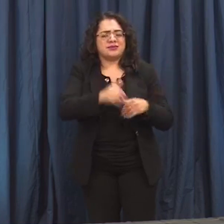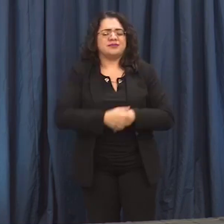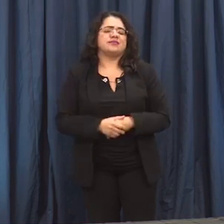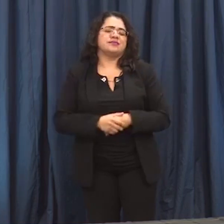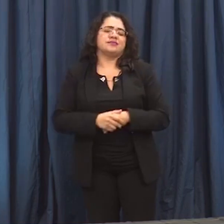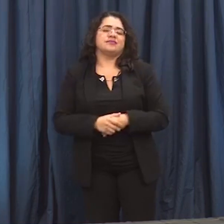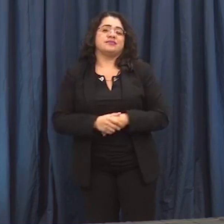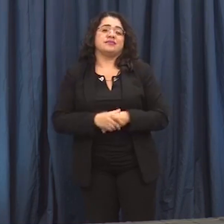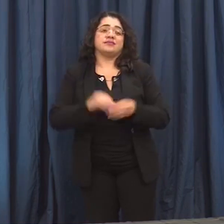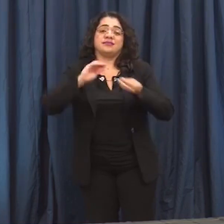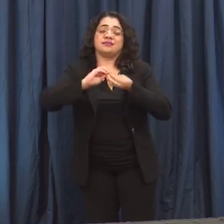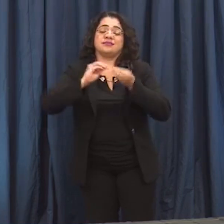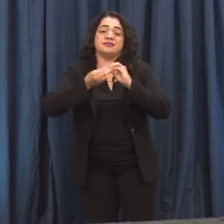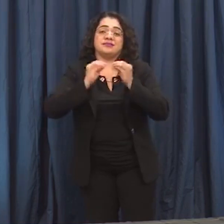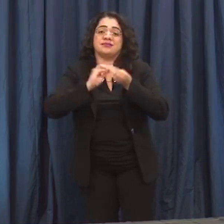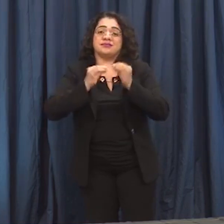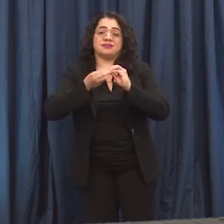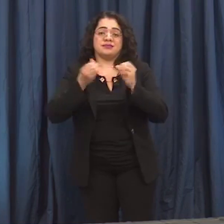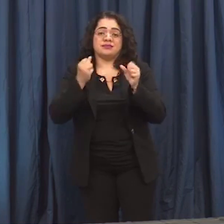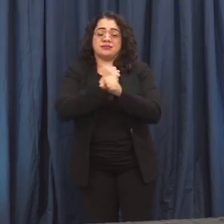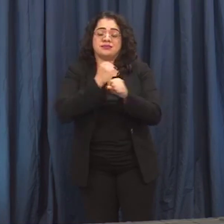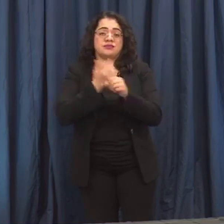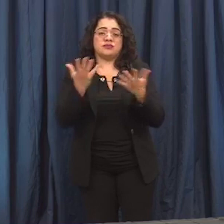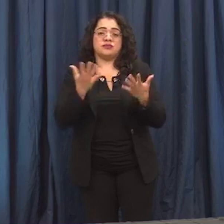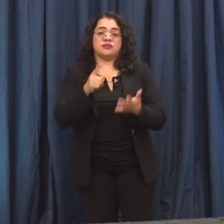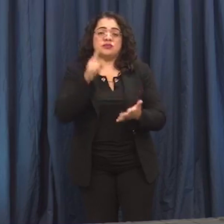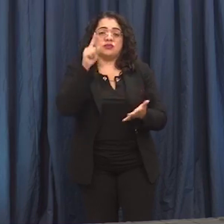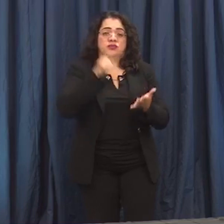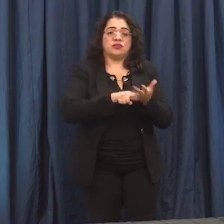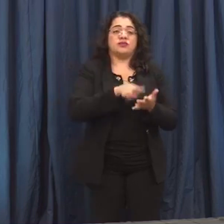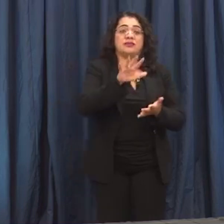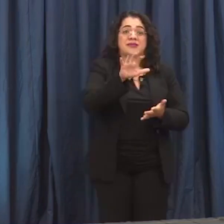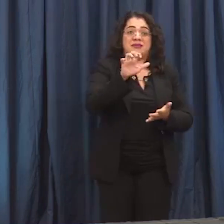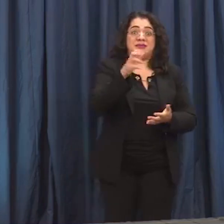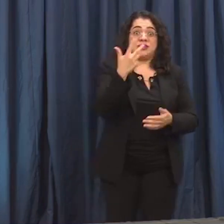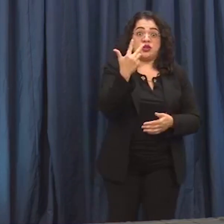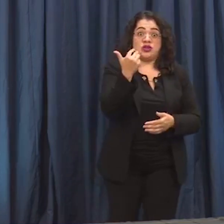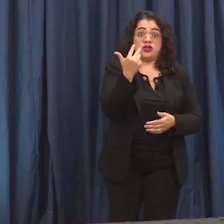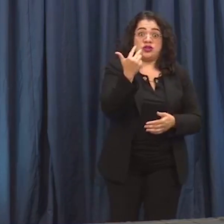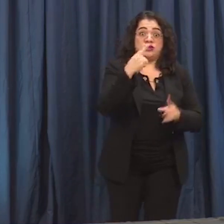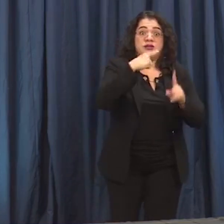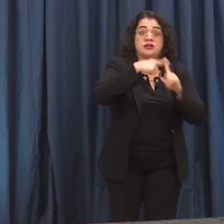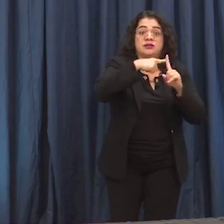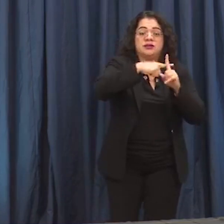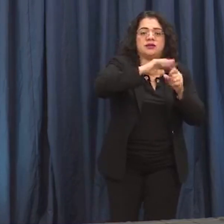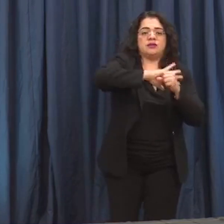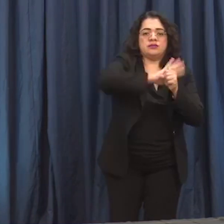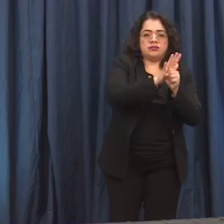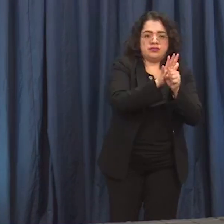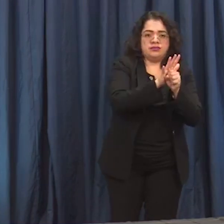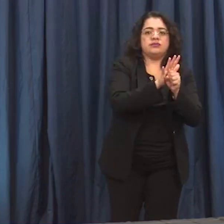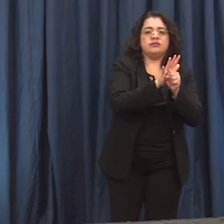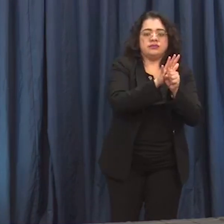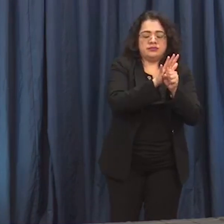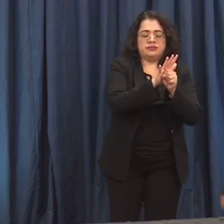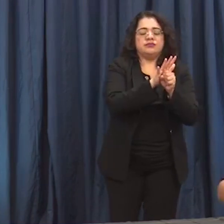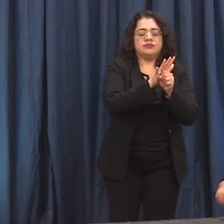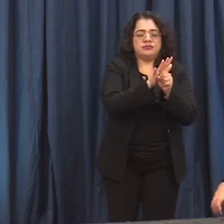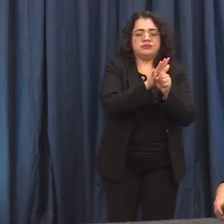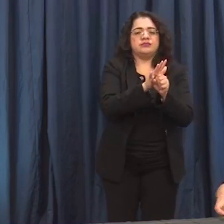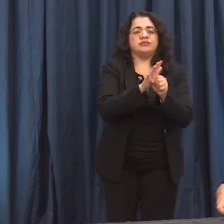nuestros números. Desde hoy tenemos 1,513 residentes que han salido positivos al coronavirus.